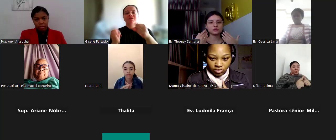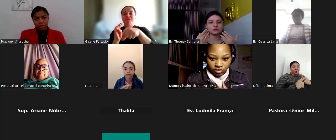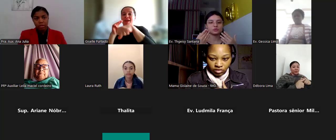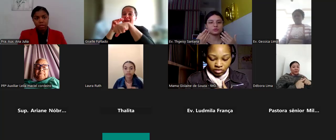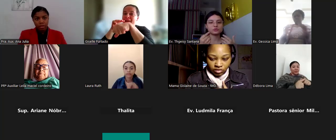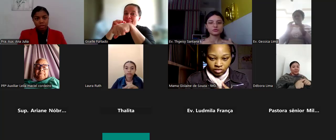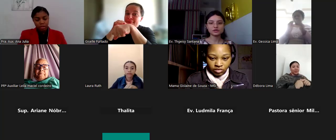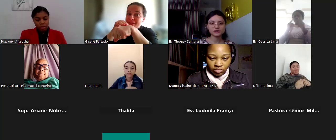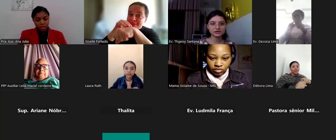vai falar: